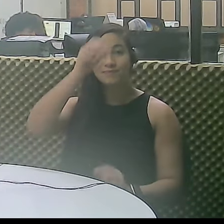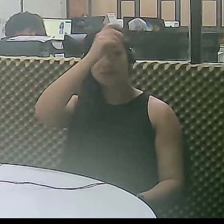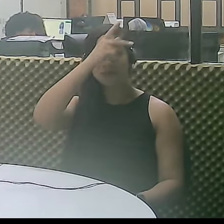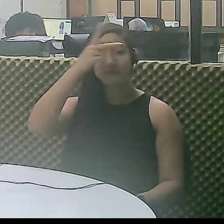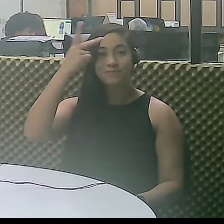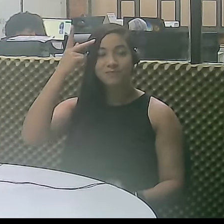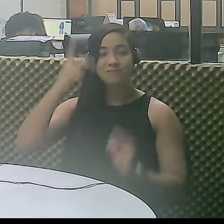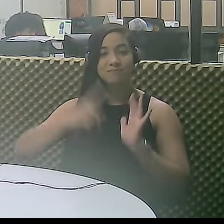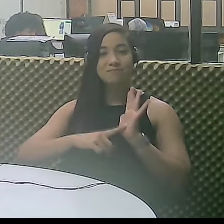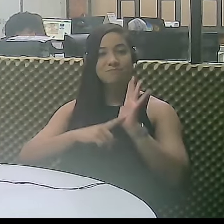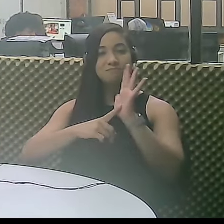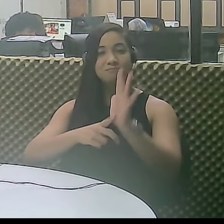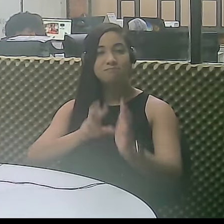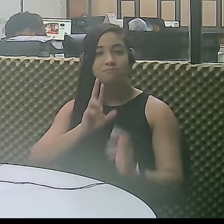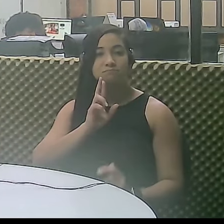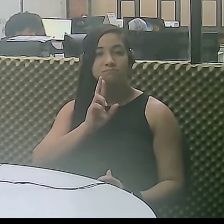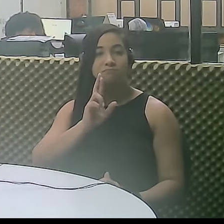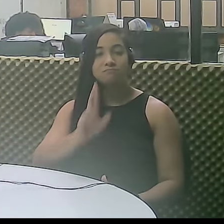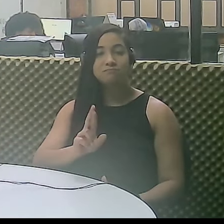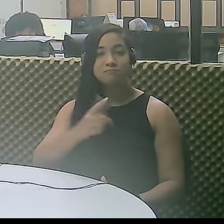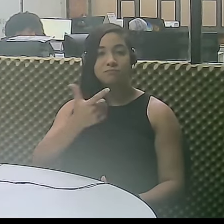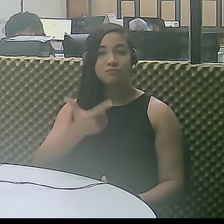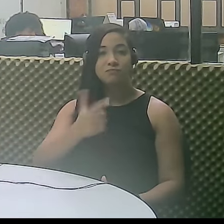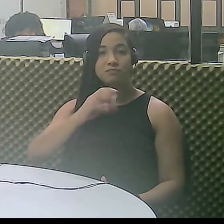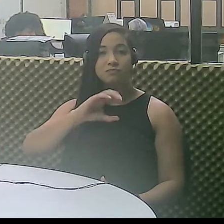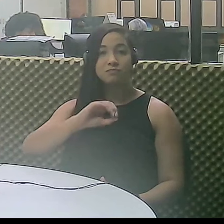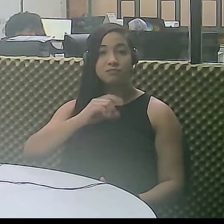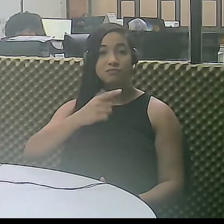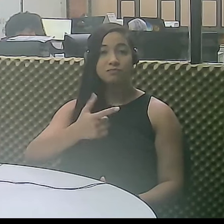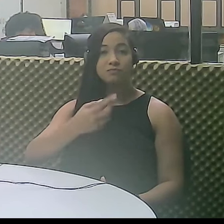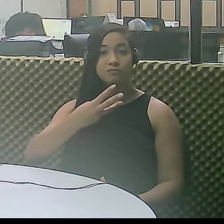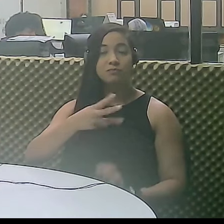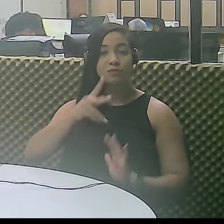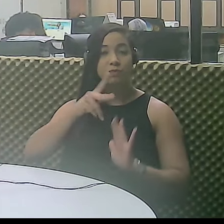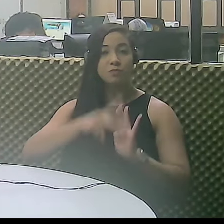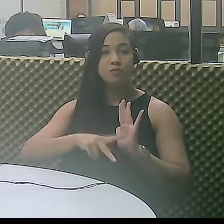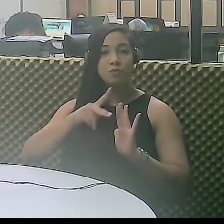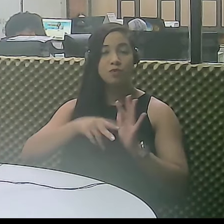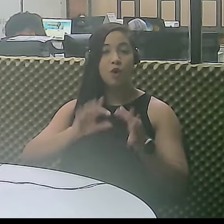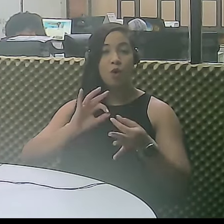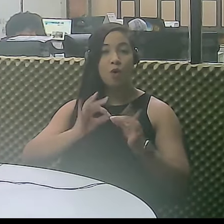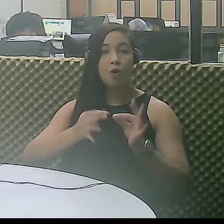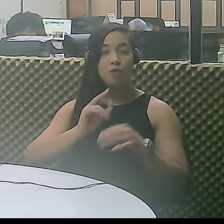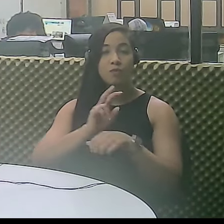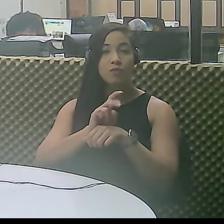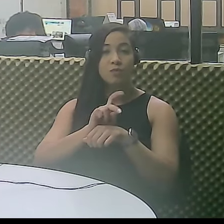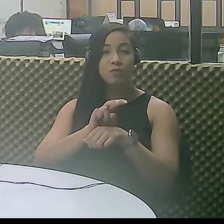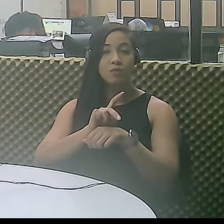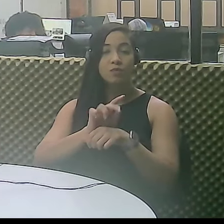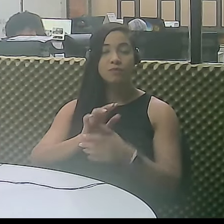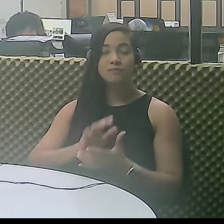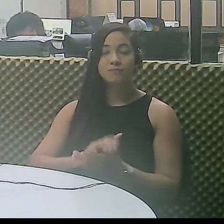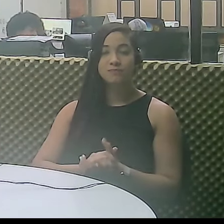Prefeitura apresenta resultados da edição 2023 do projeto Oficinas de Robótica.